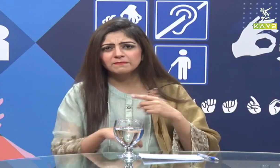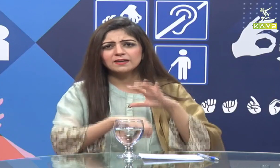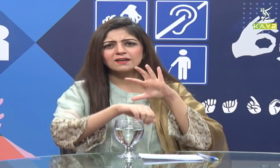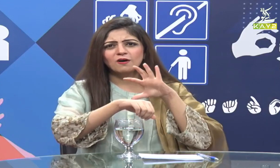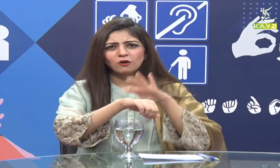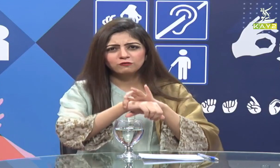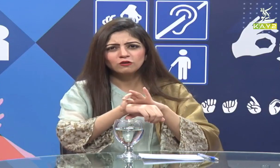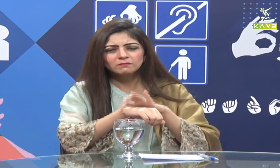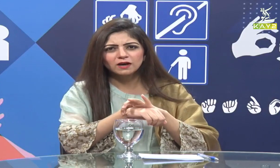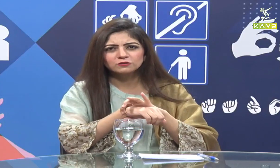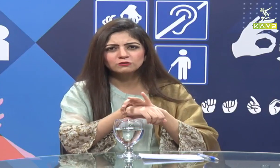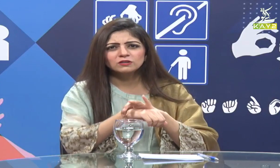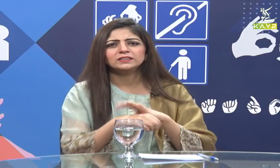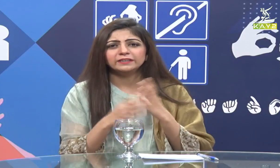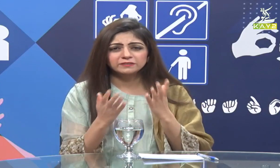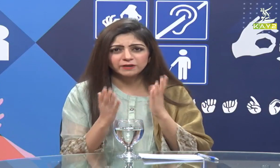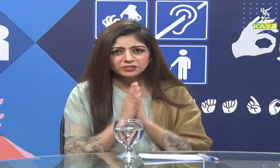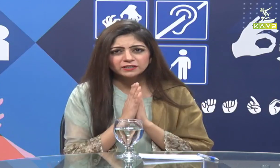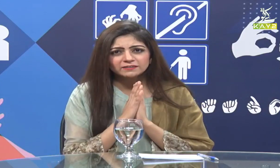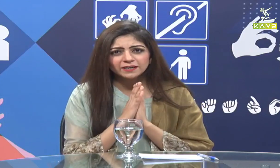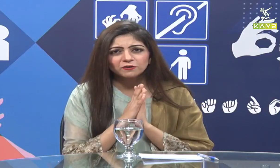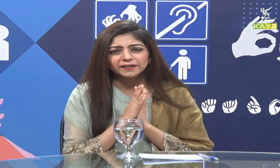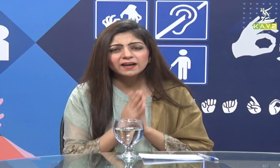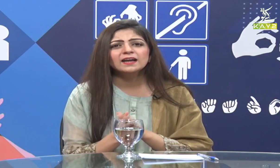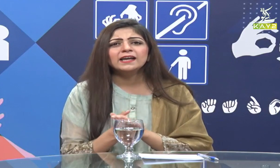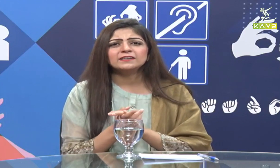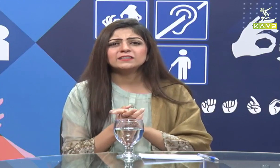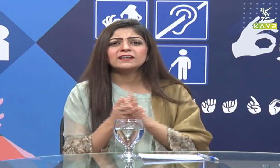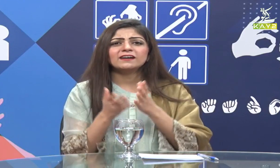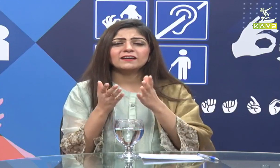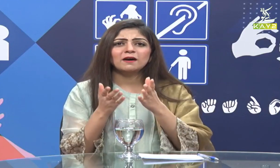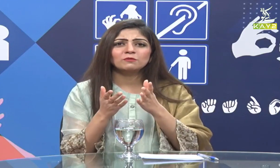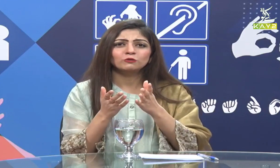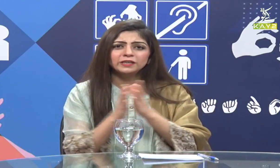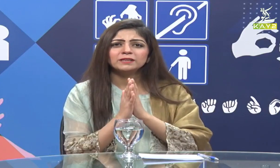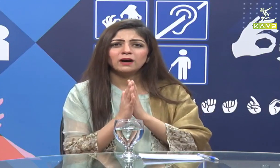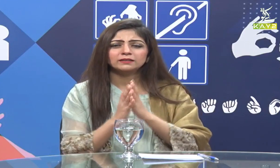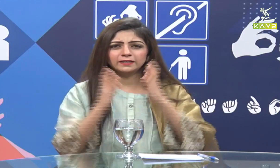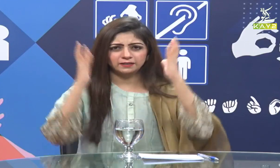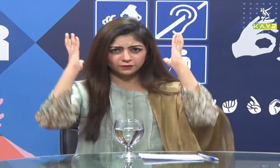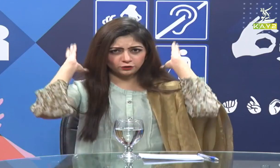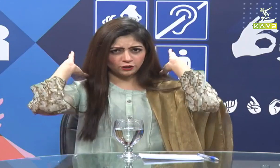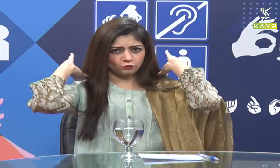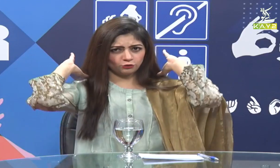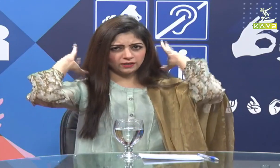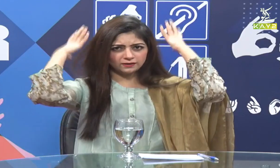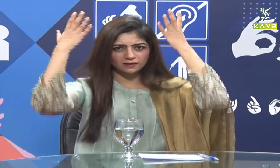में और फुल बाजू, ये स्वेट शर्ट का साइन हो गया। इसी तरह अगर हम हुडी की बात करें तो ये हुडी का साइन